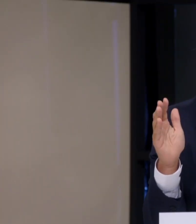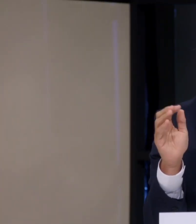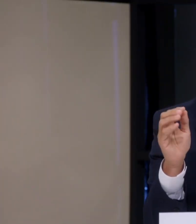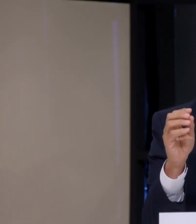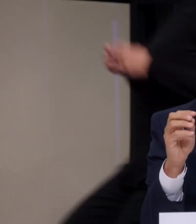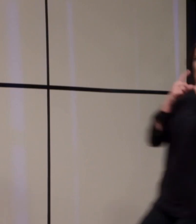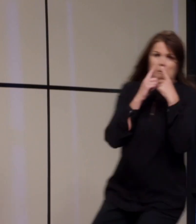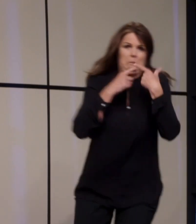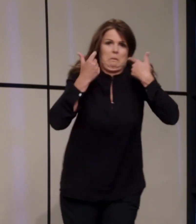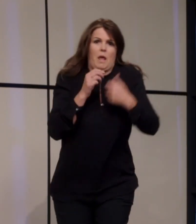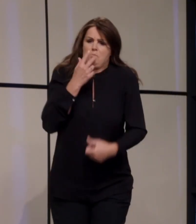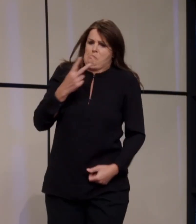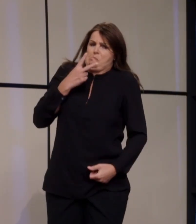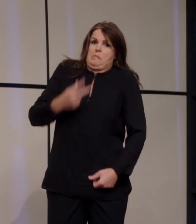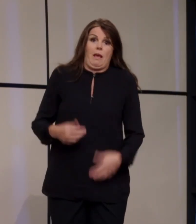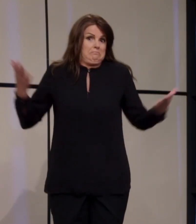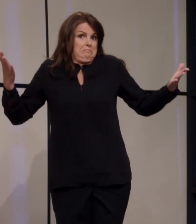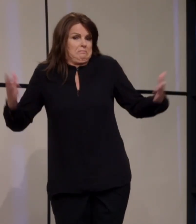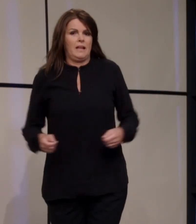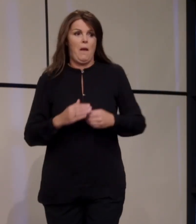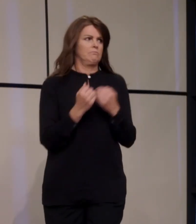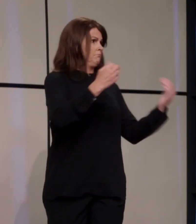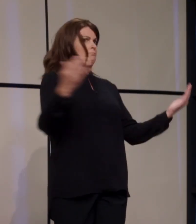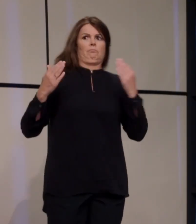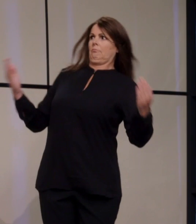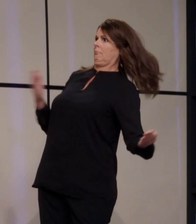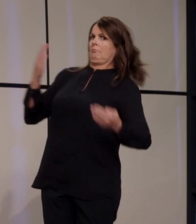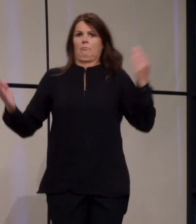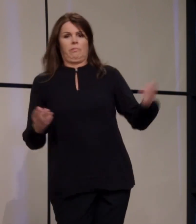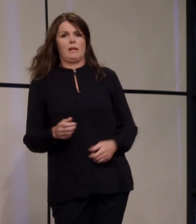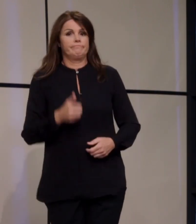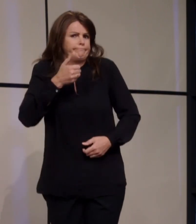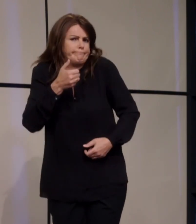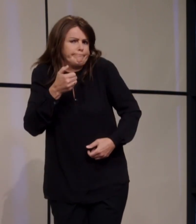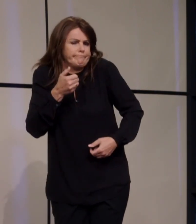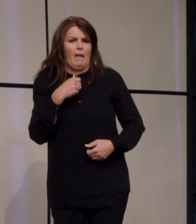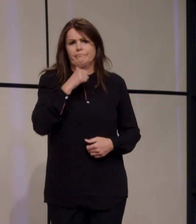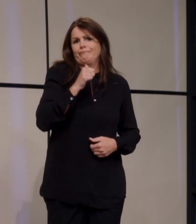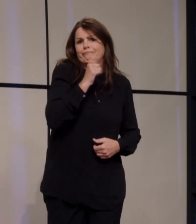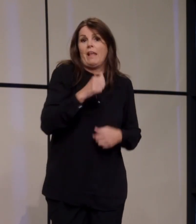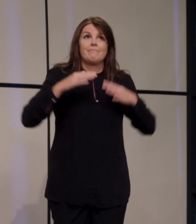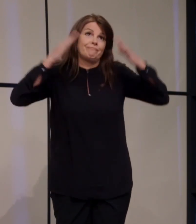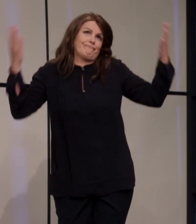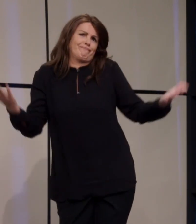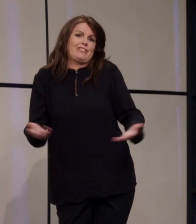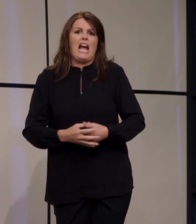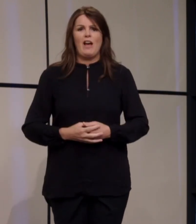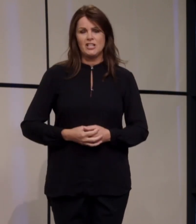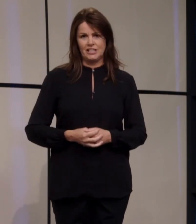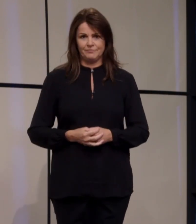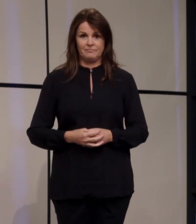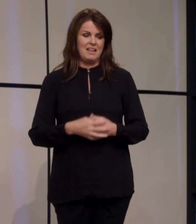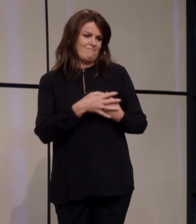Derksen zich ook af. Na de commotie om naar zijn verluid onschuldige grapje over akwasie. Ik heb